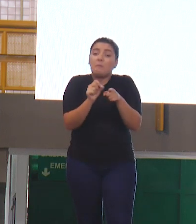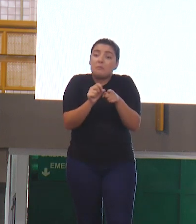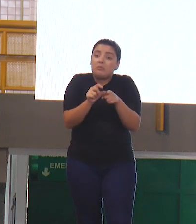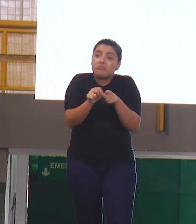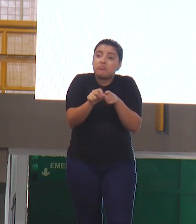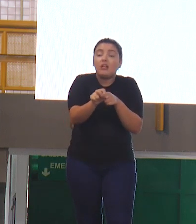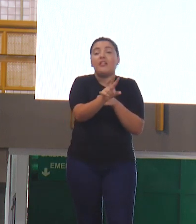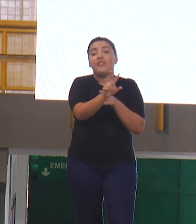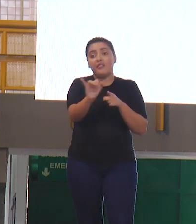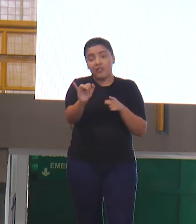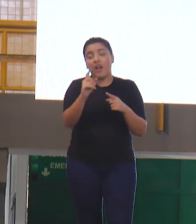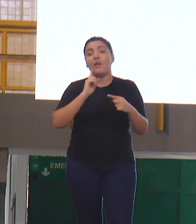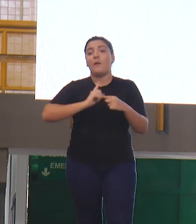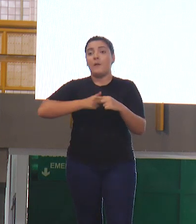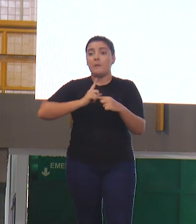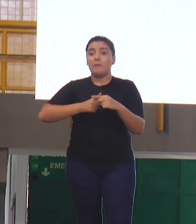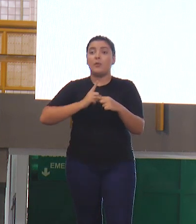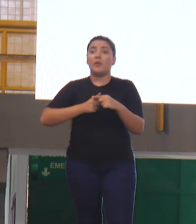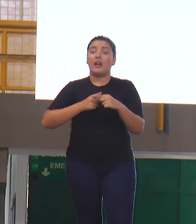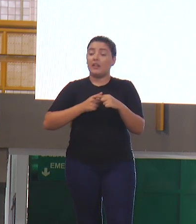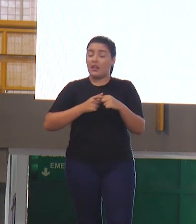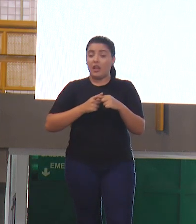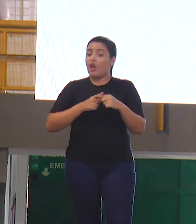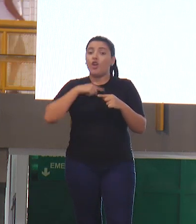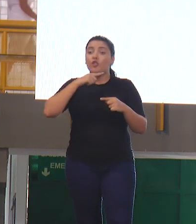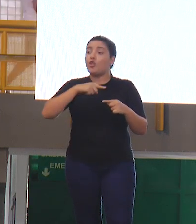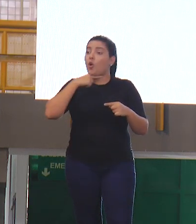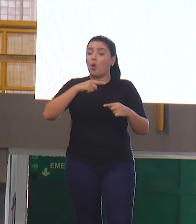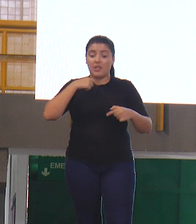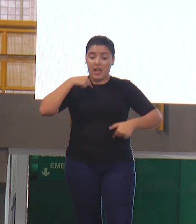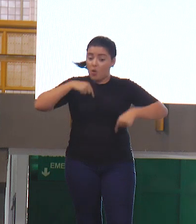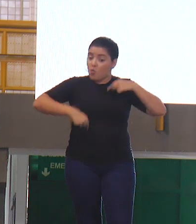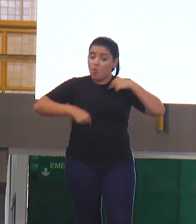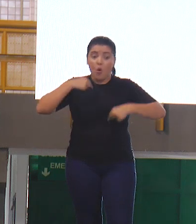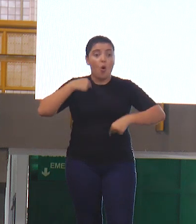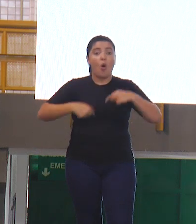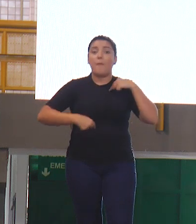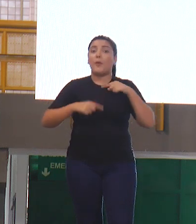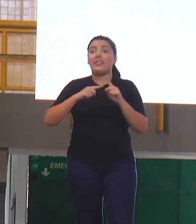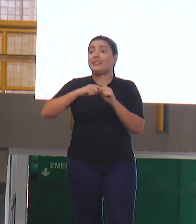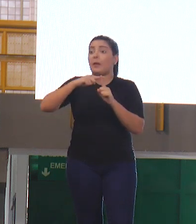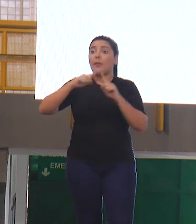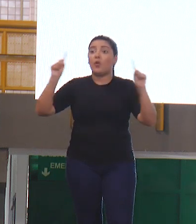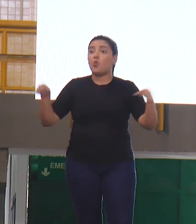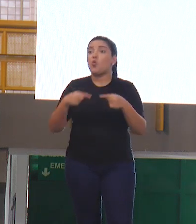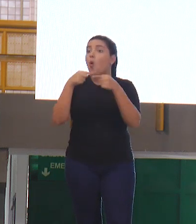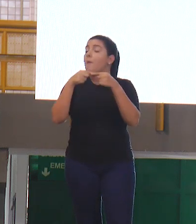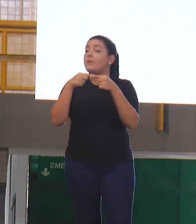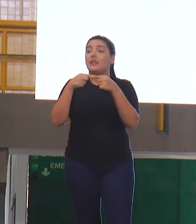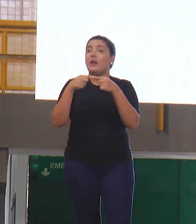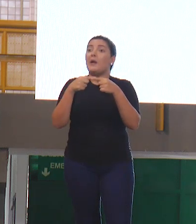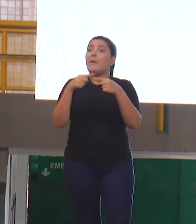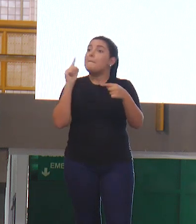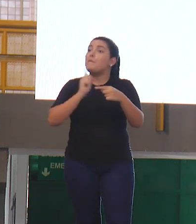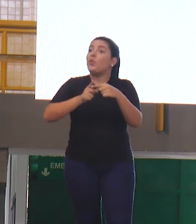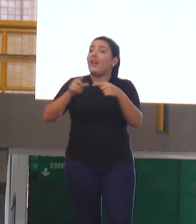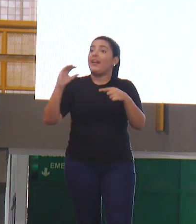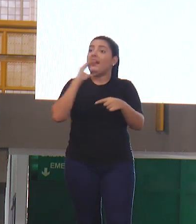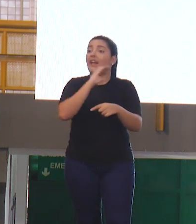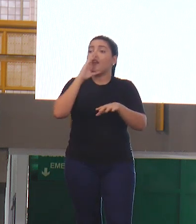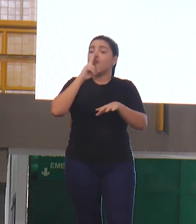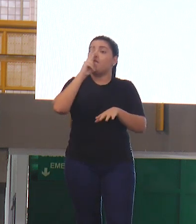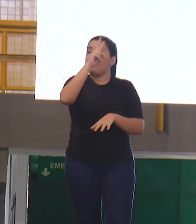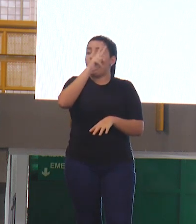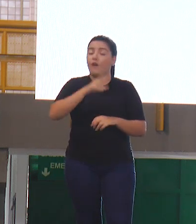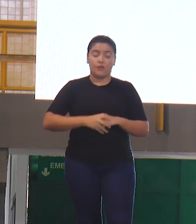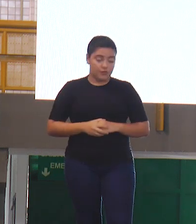produção de espermatozoides, por quê? Porque as enzimas não vão trabalhar na temperatura além do suportável, ok?